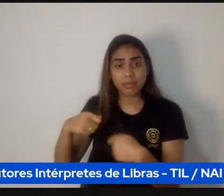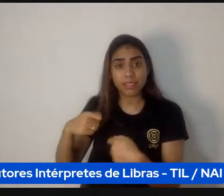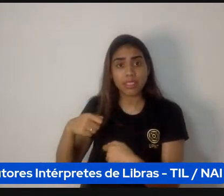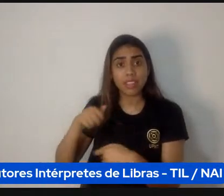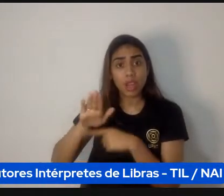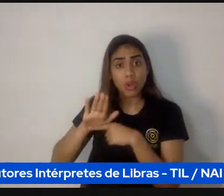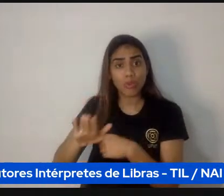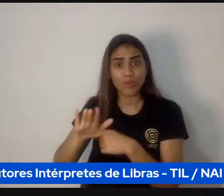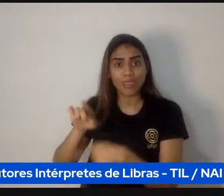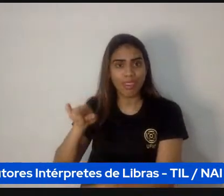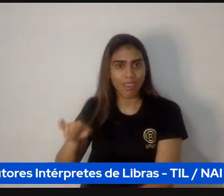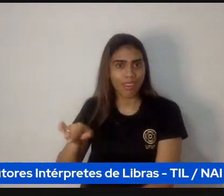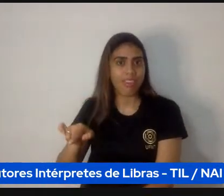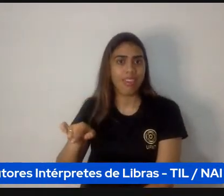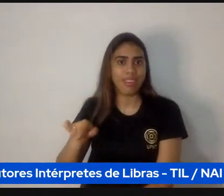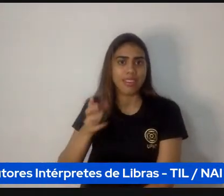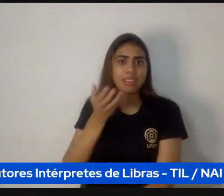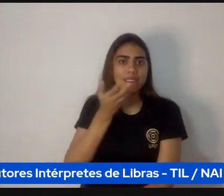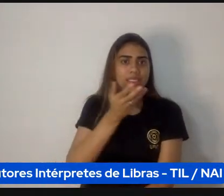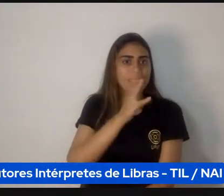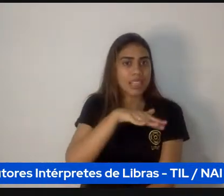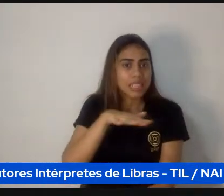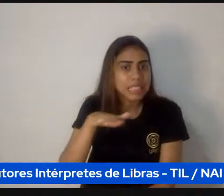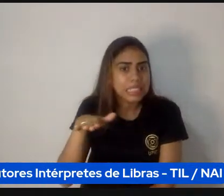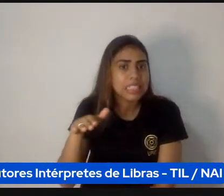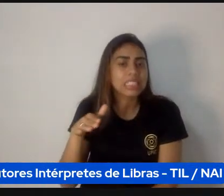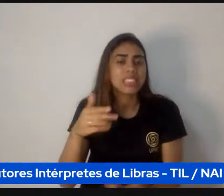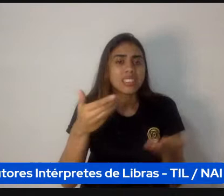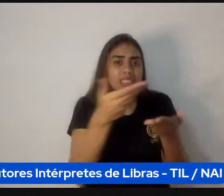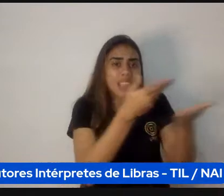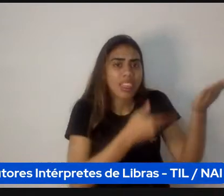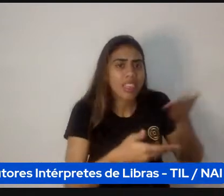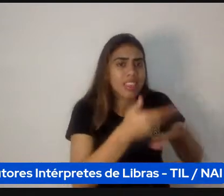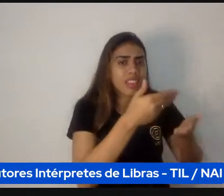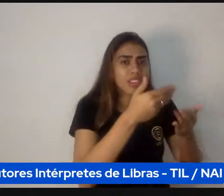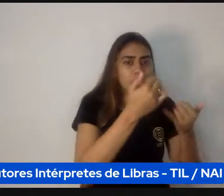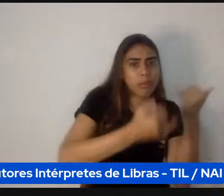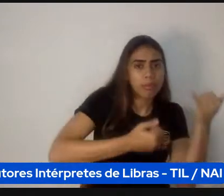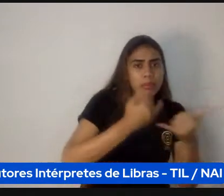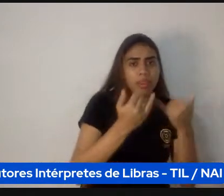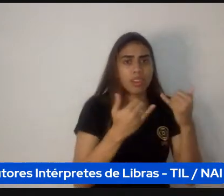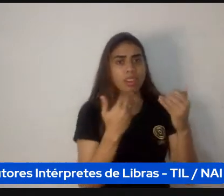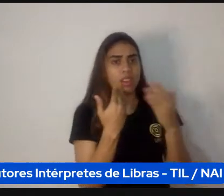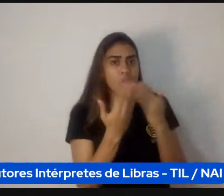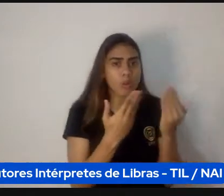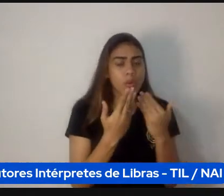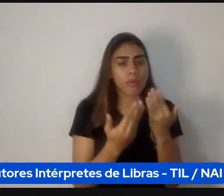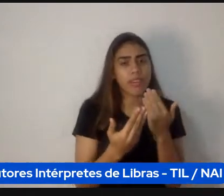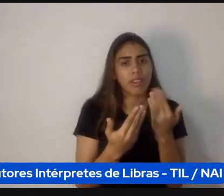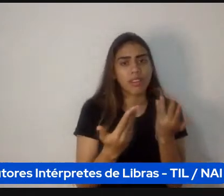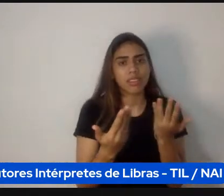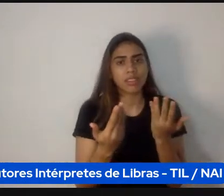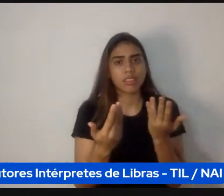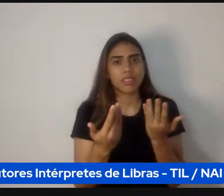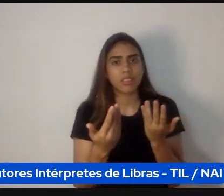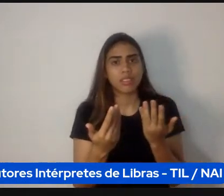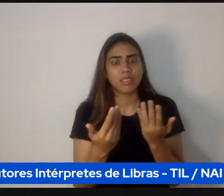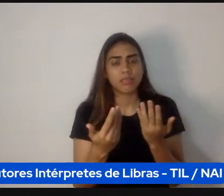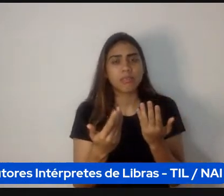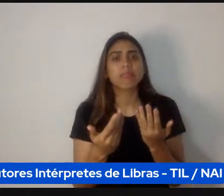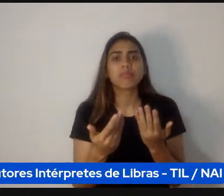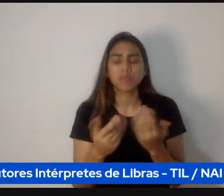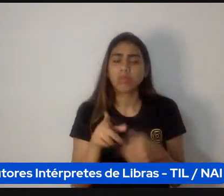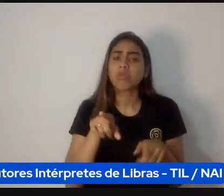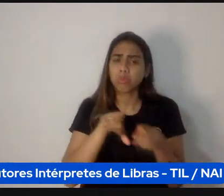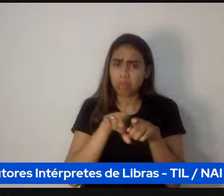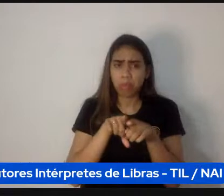outros, uma criança criança no meio das outras, brincando, jogando, conversando, se divertindo. O adolescente idem, o jovem idem, o